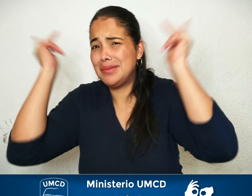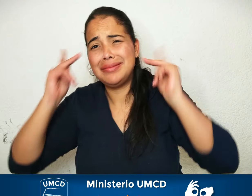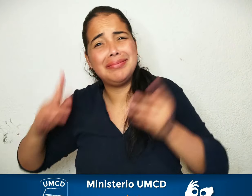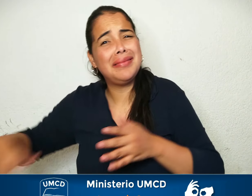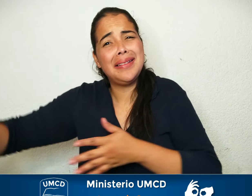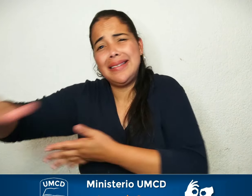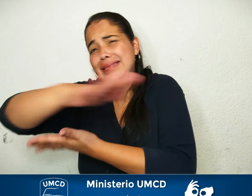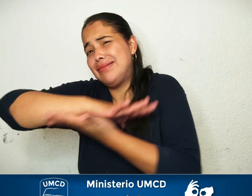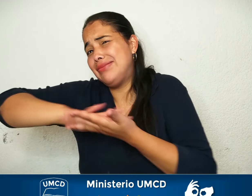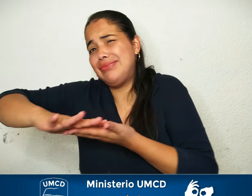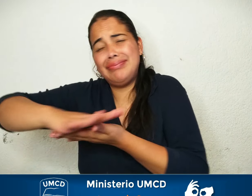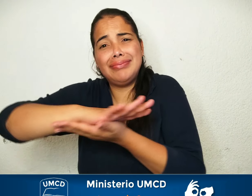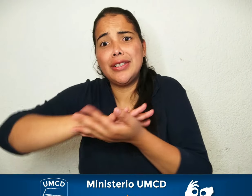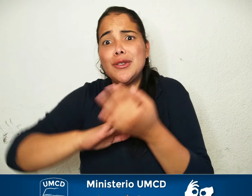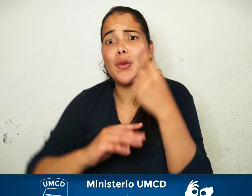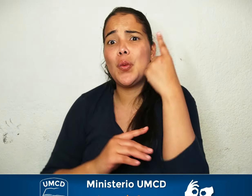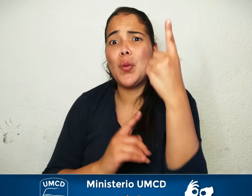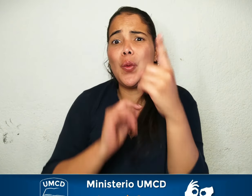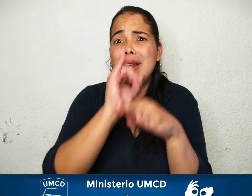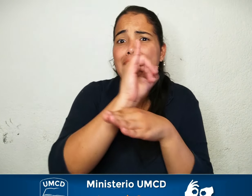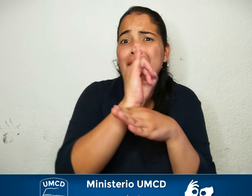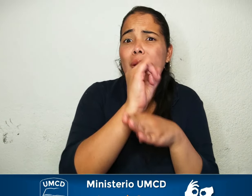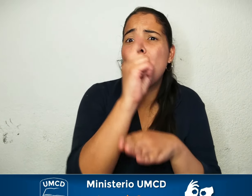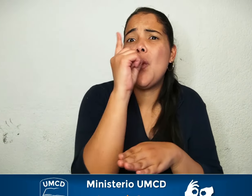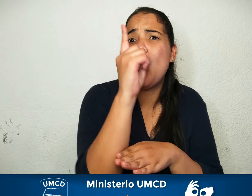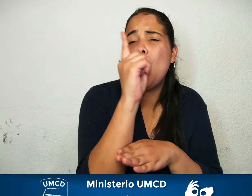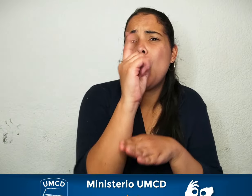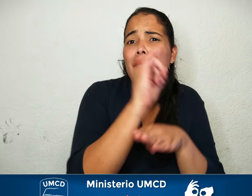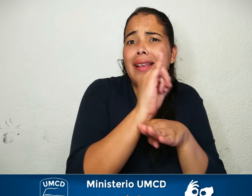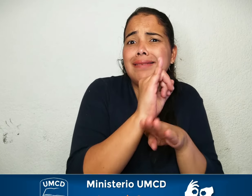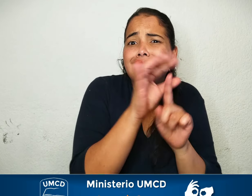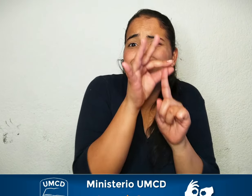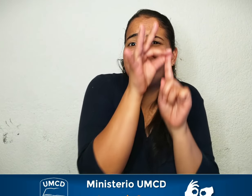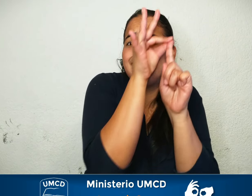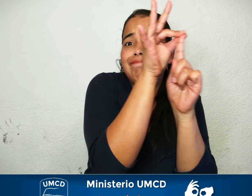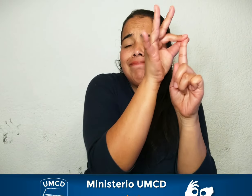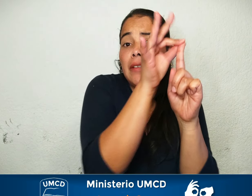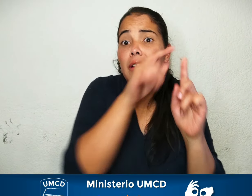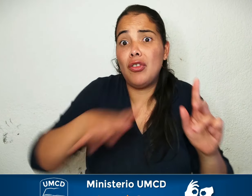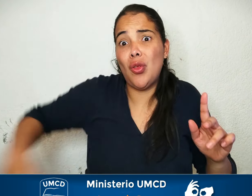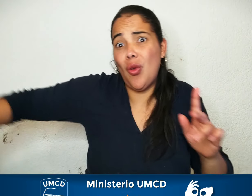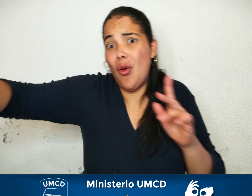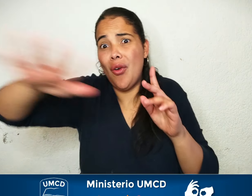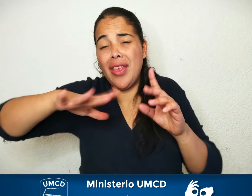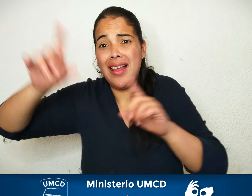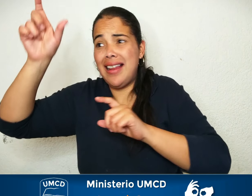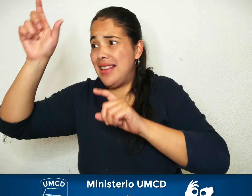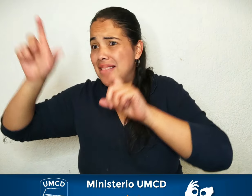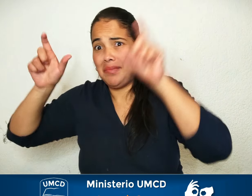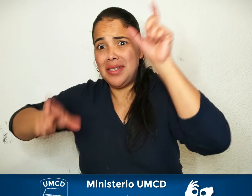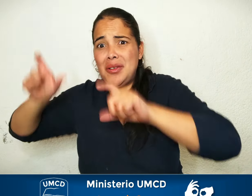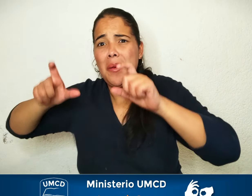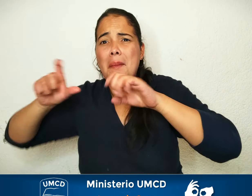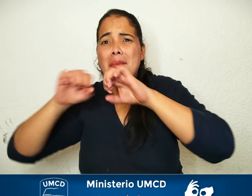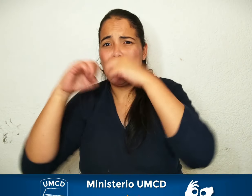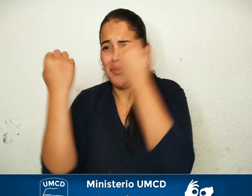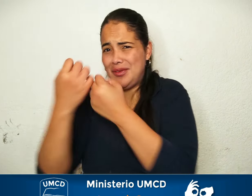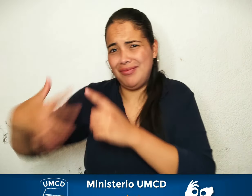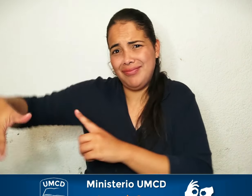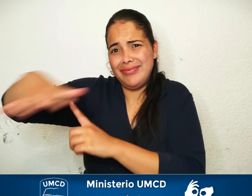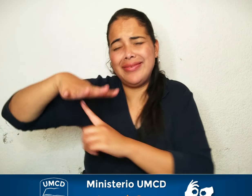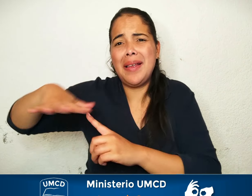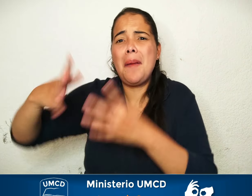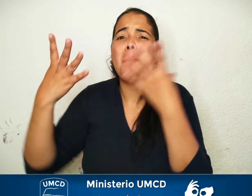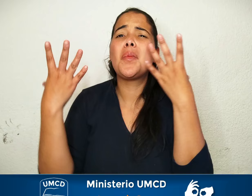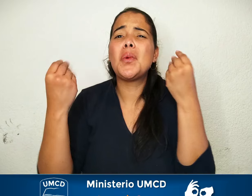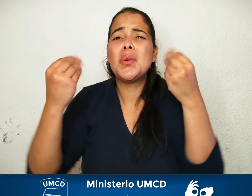Corinto, era una ciudad, como habíamos visto, idólatra. Era una ciudad en la que había mucho pecado.